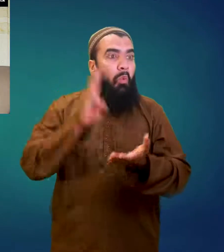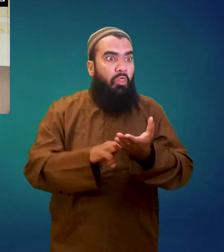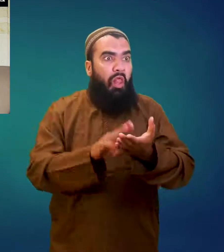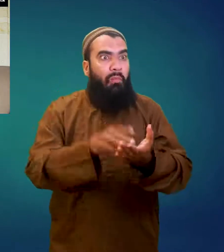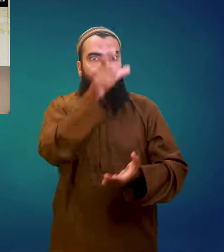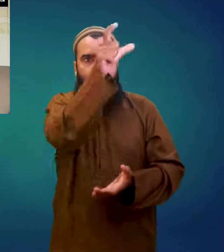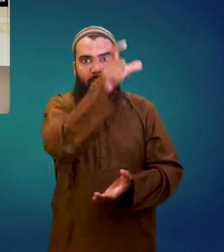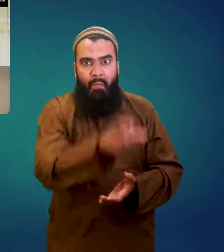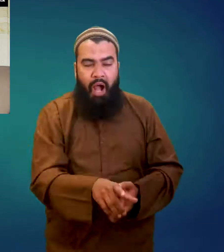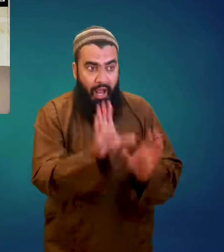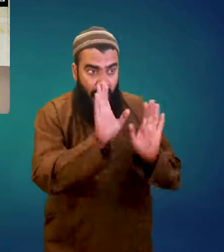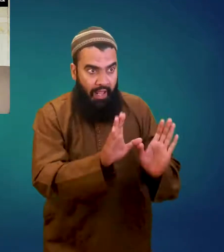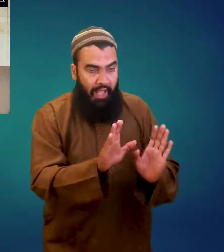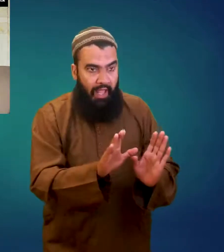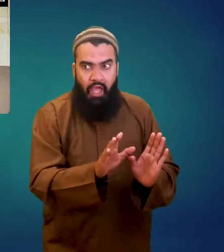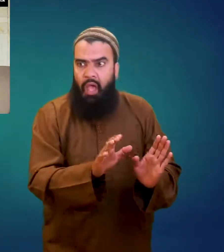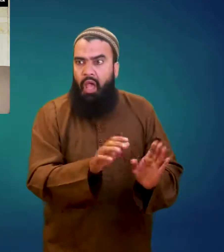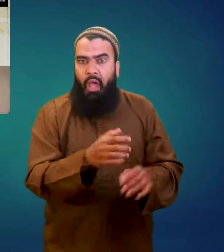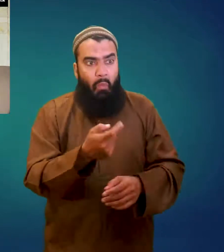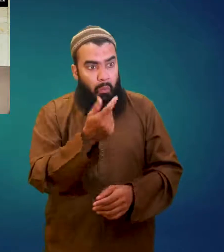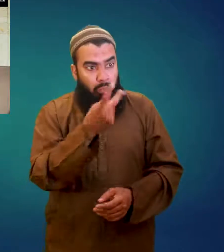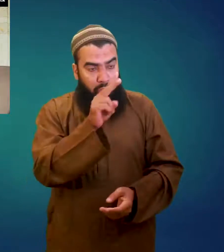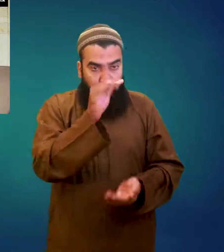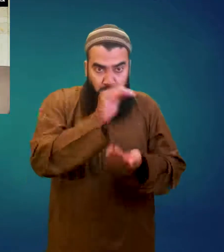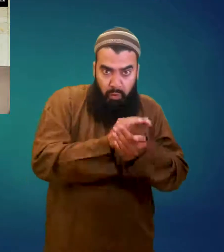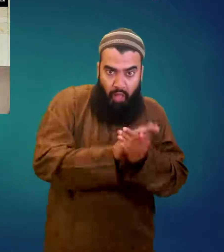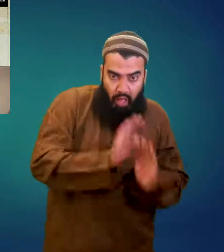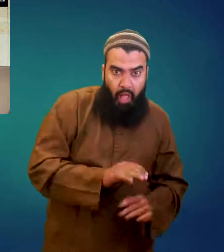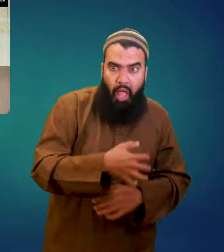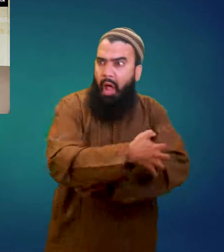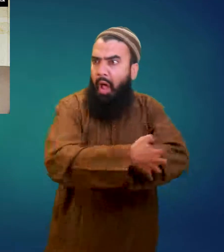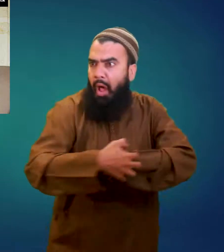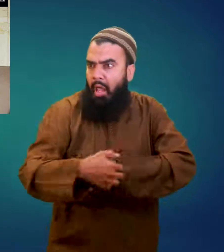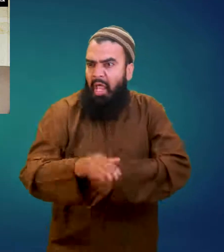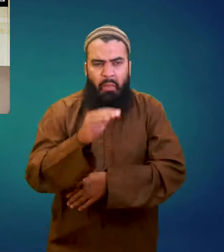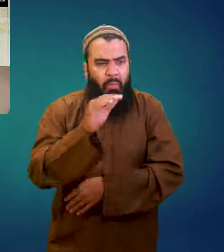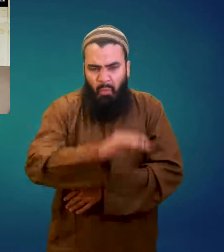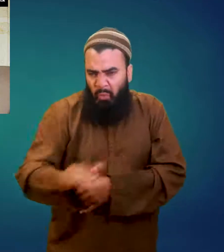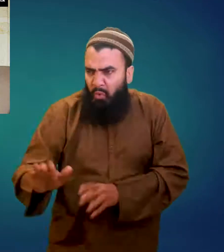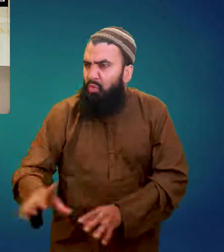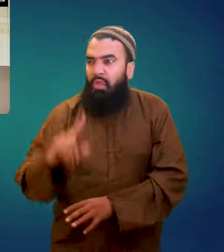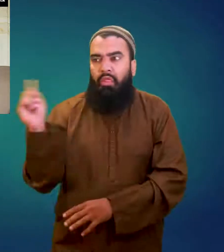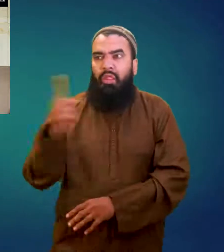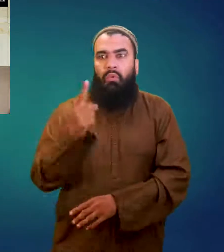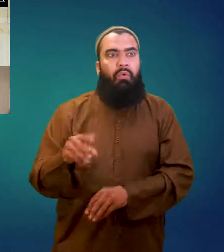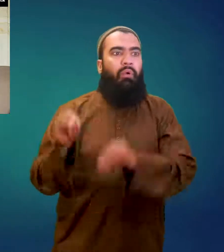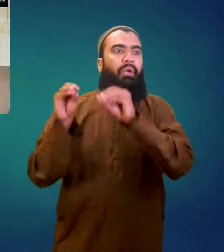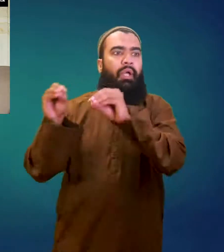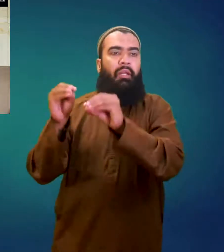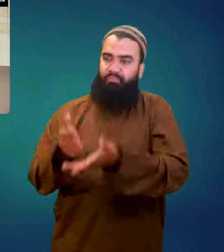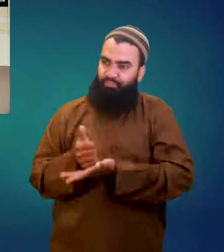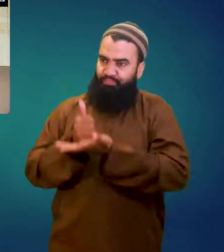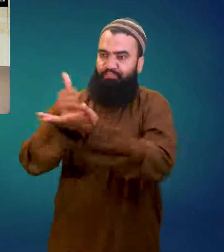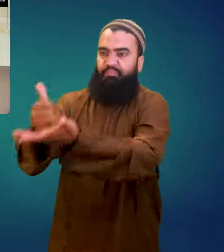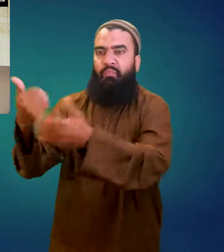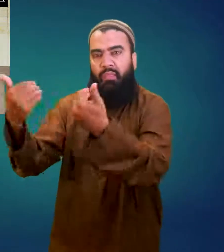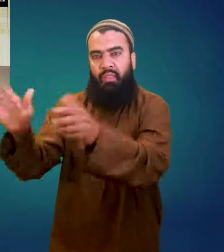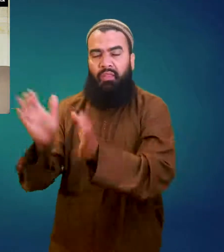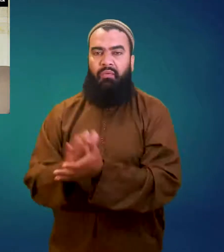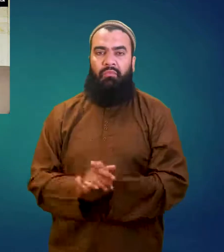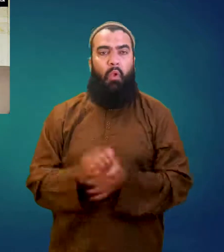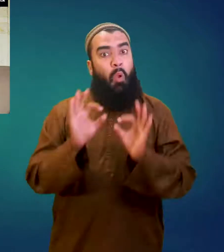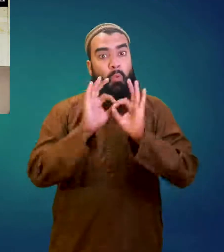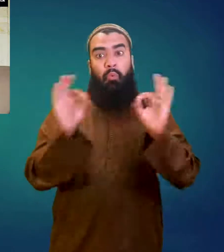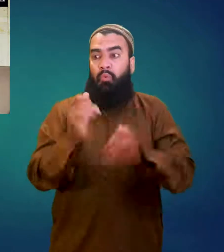یہ مومنین متقین اپنے مال میں سائل اور محروم کا جو حق ہے رکھا گیا ہے اسے وہ پورا